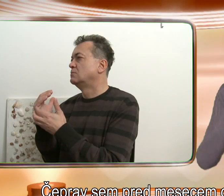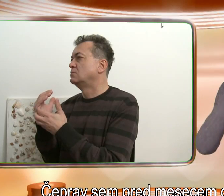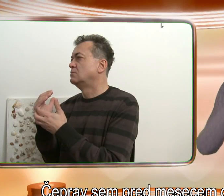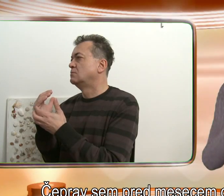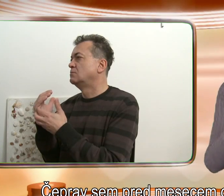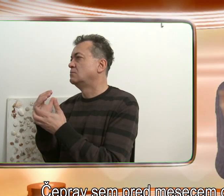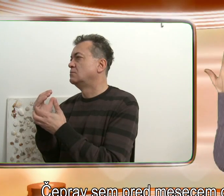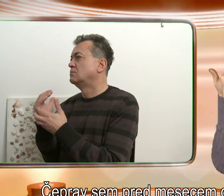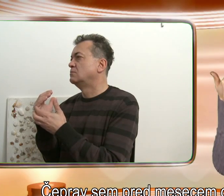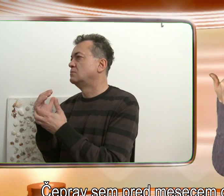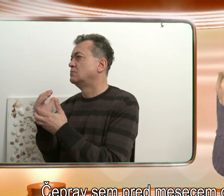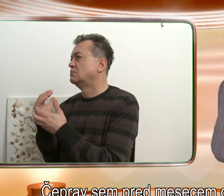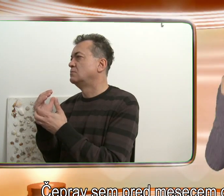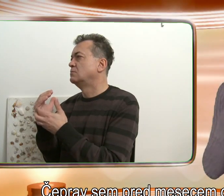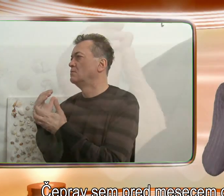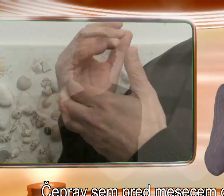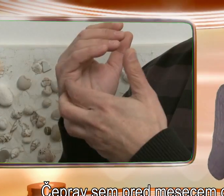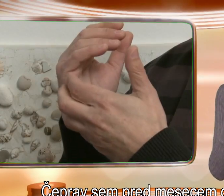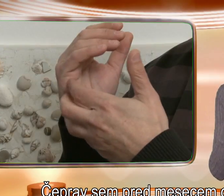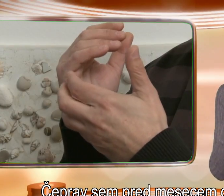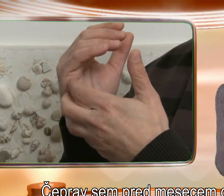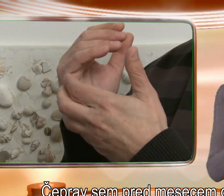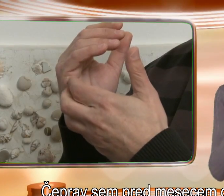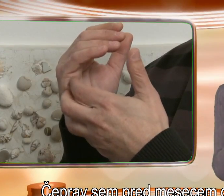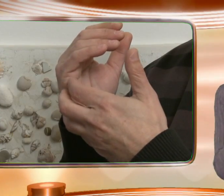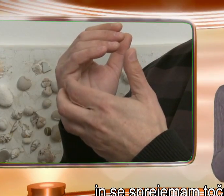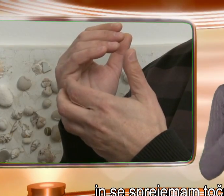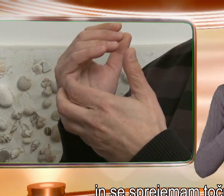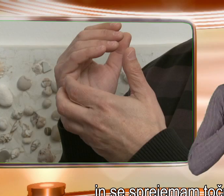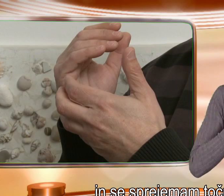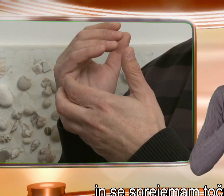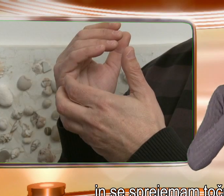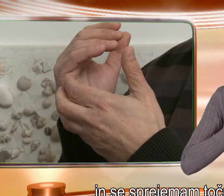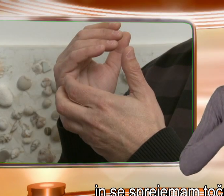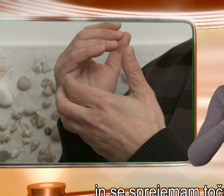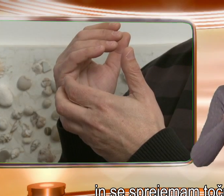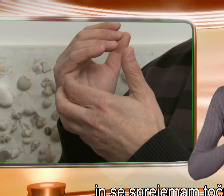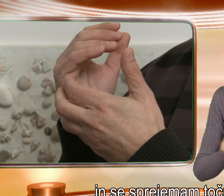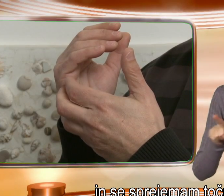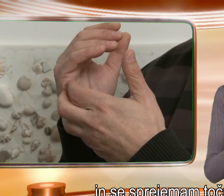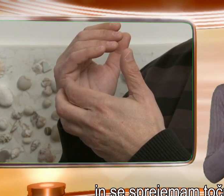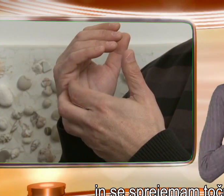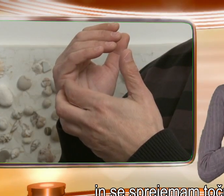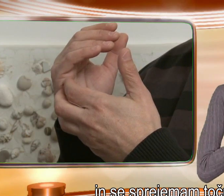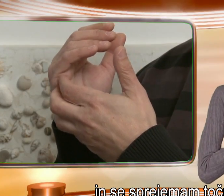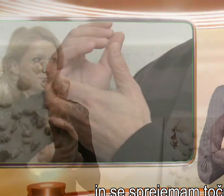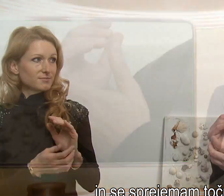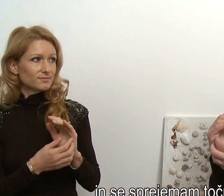Čeprav sem pred mesecem dni izvedel, da bom izgubil službo, se imam rad in se sprejemam točno takšnega, kot sem.